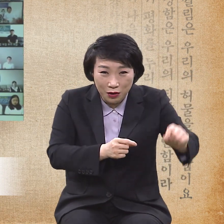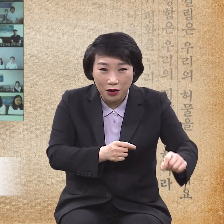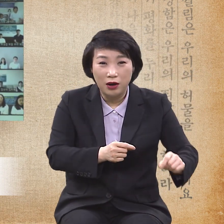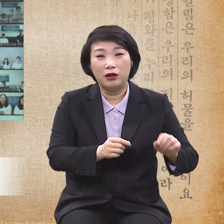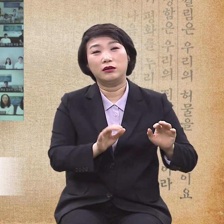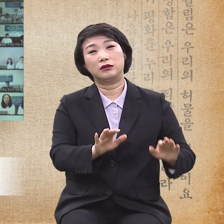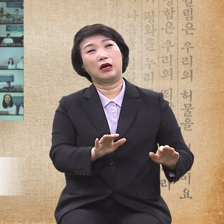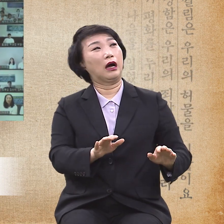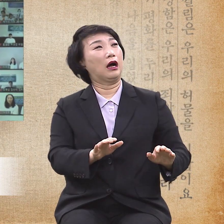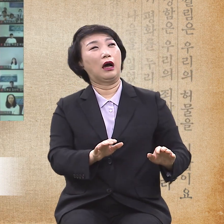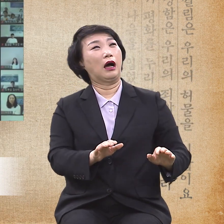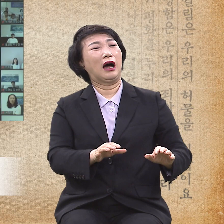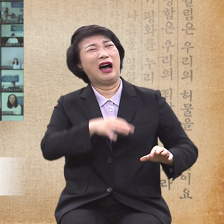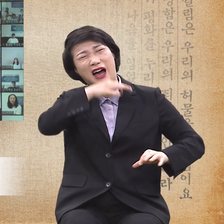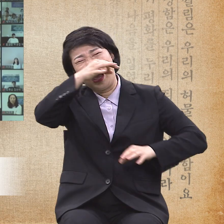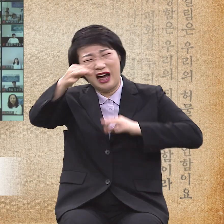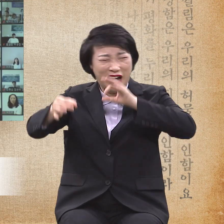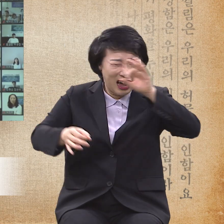샤원히